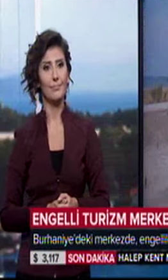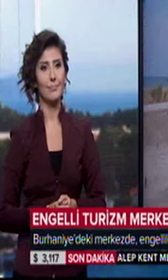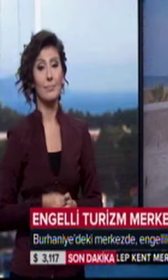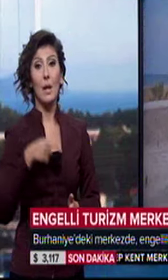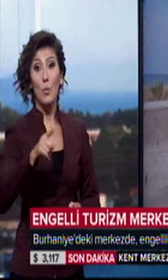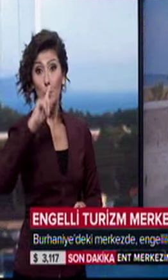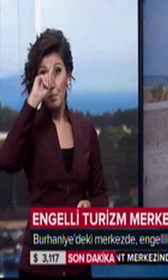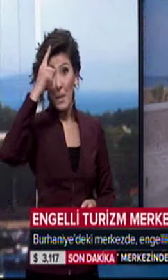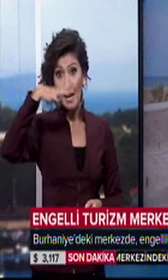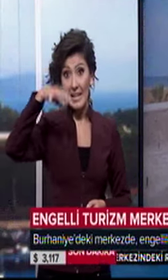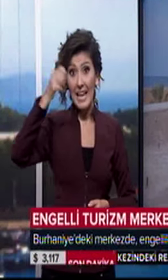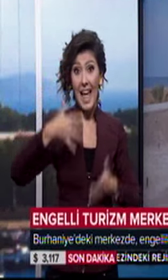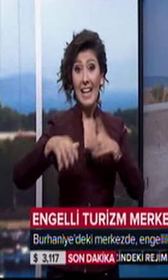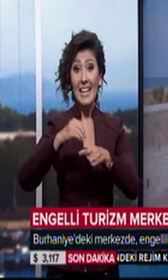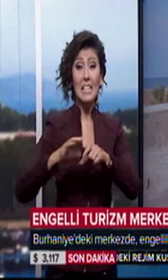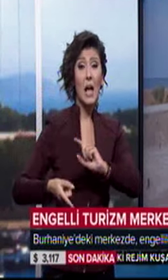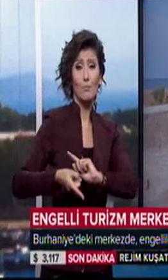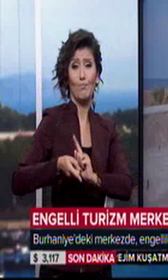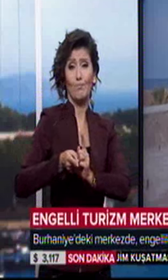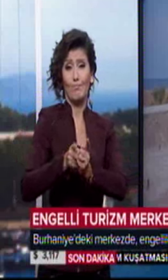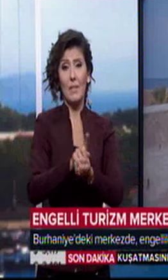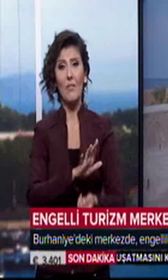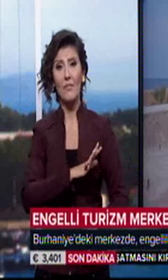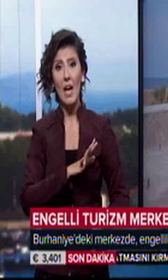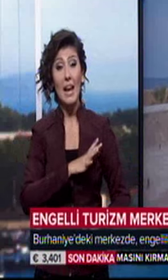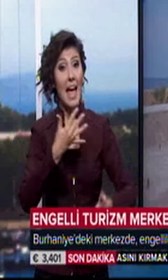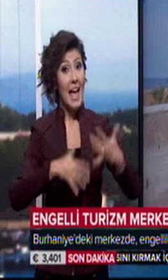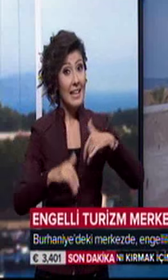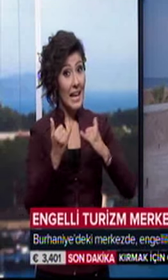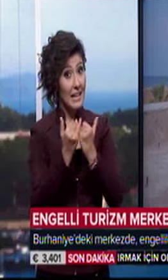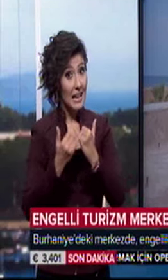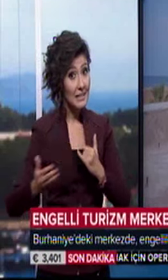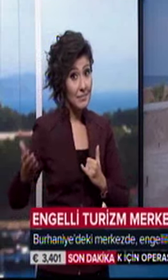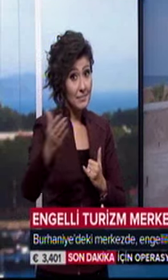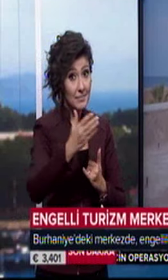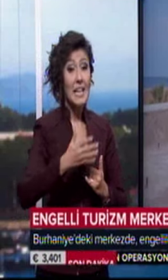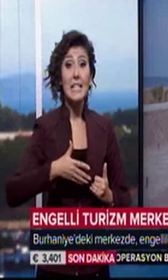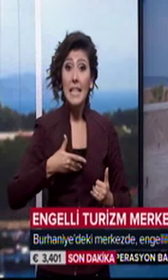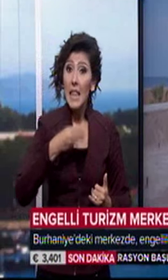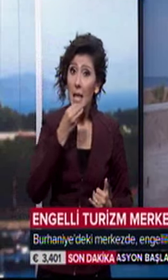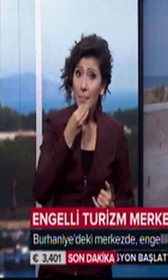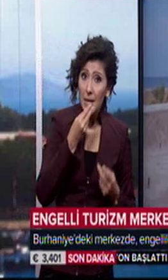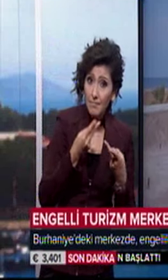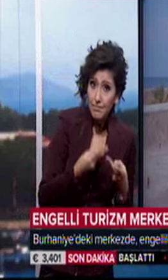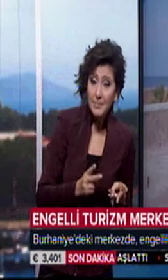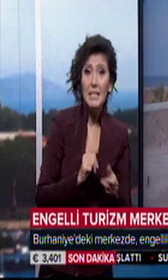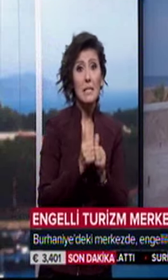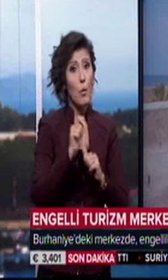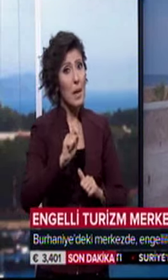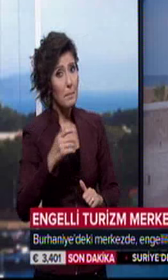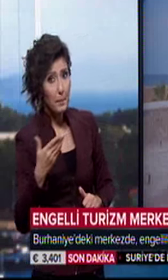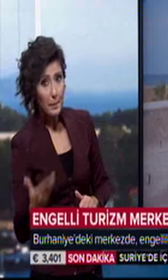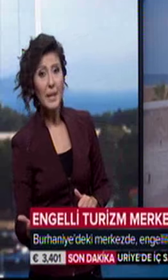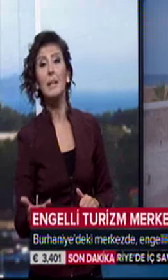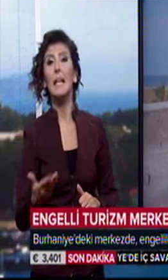Bu merkezde engelliler için her türlü donanım yer alabilecek. Engelliler istediği yemeği yiyebilecek, istediği sporu yapabilecek ve